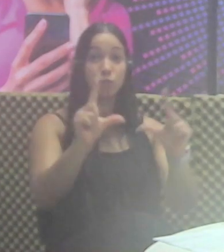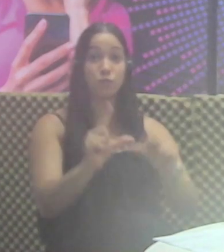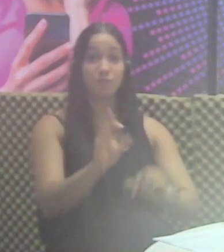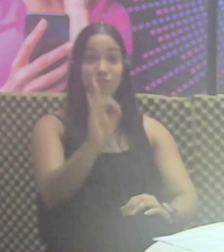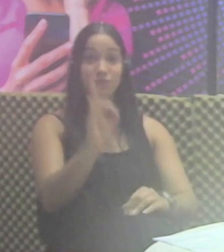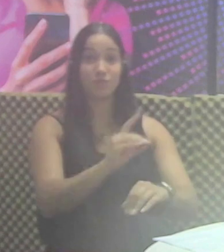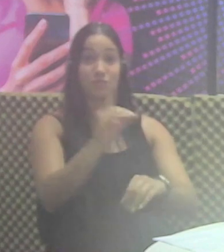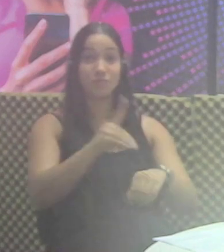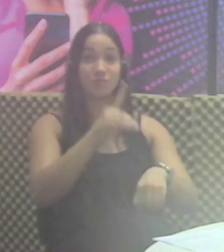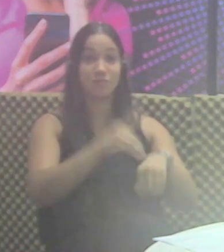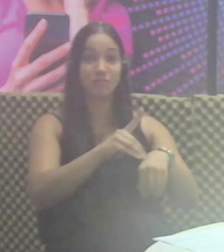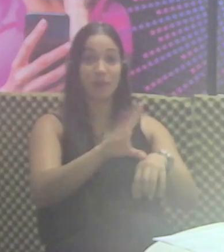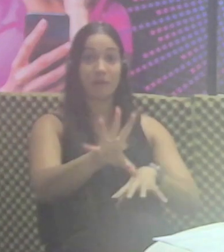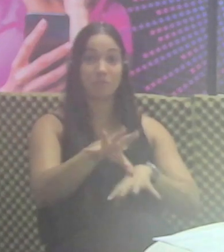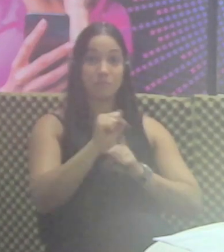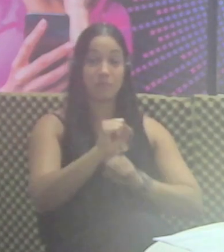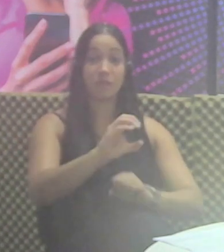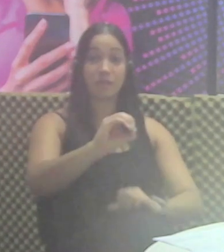dengue. Com